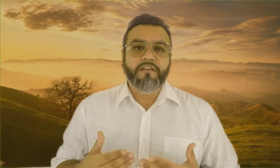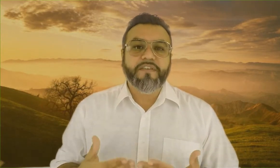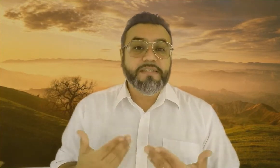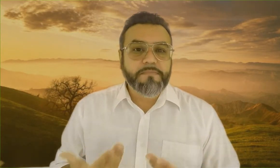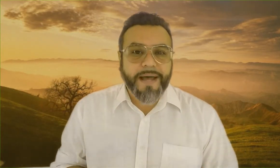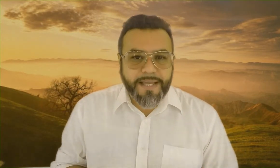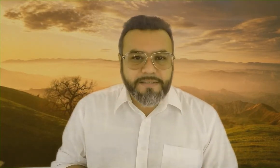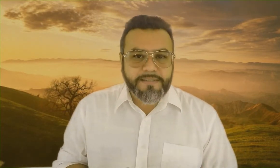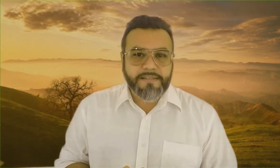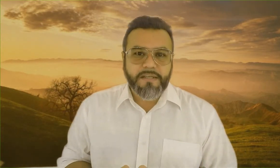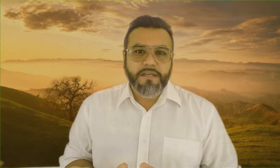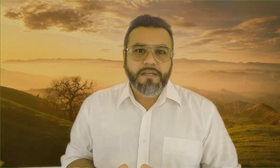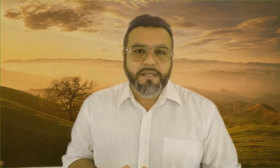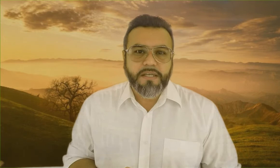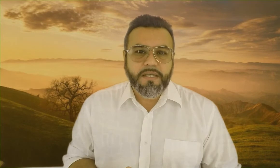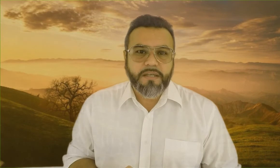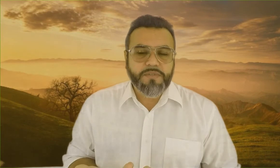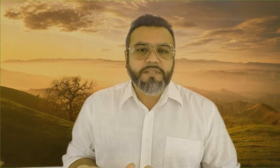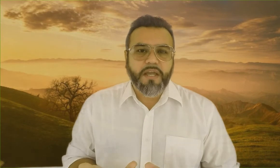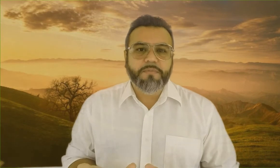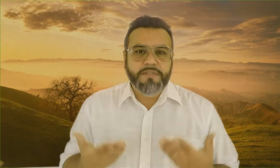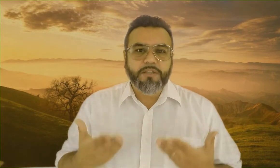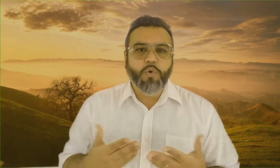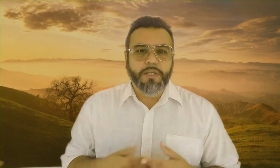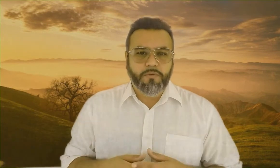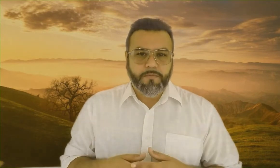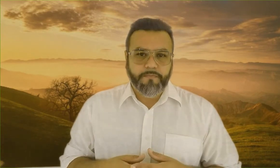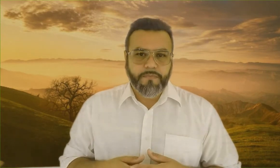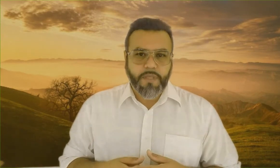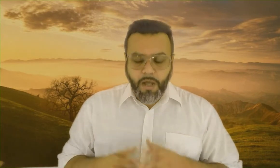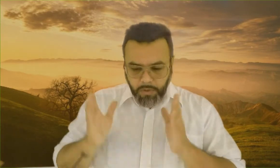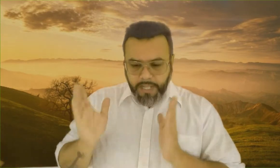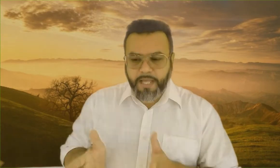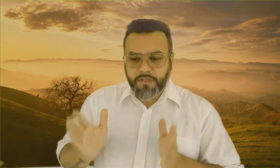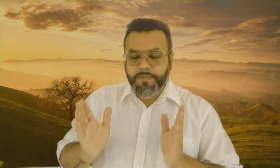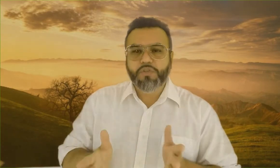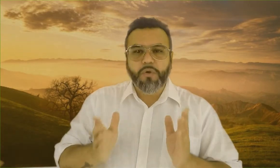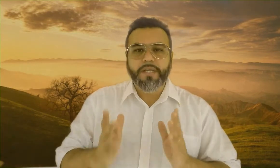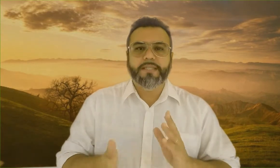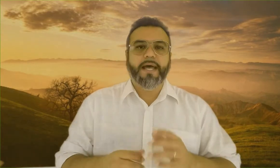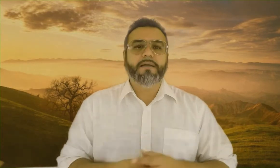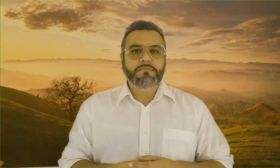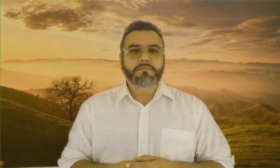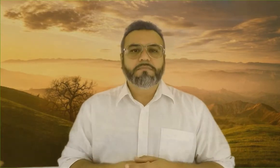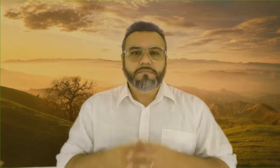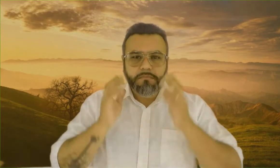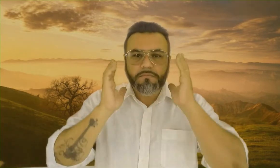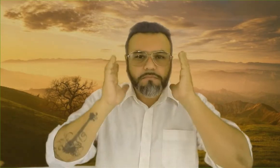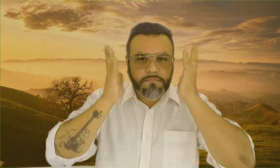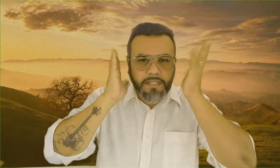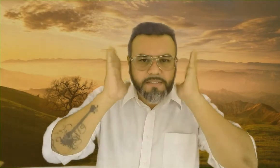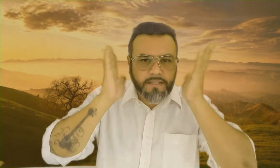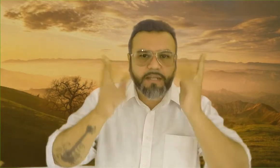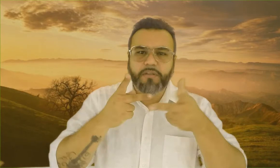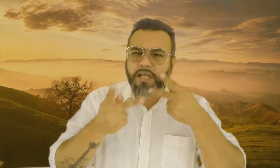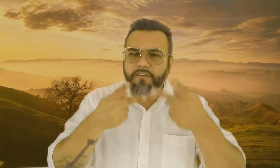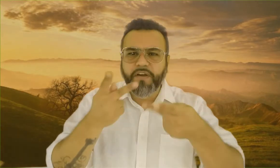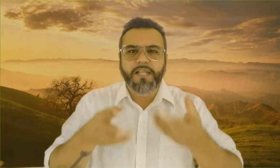vez mais os intérpretes atuando ao lado da pessoa que está palestrando, está ali